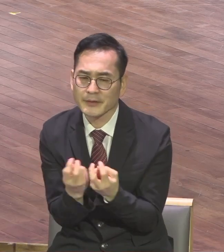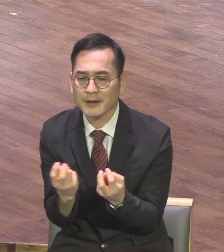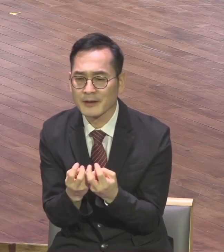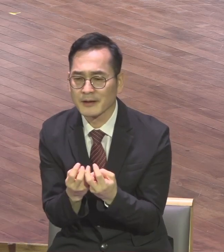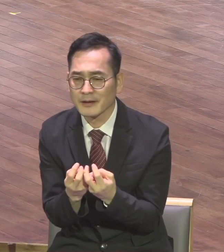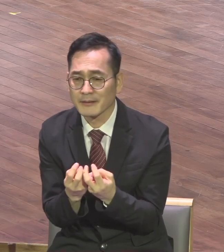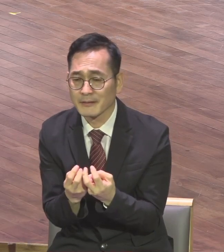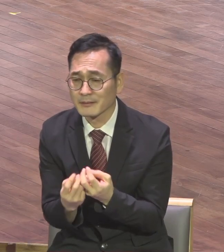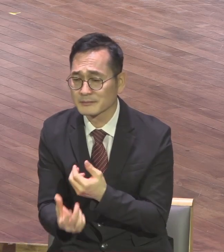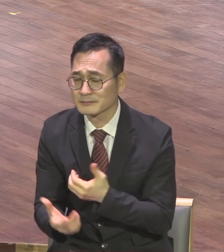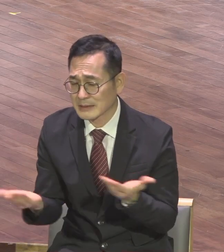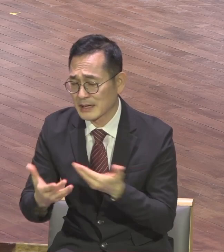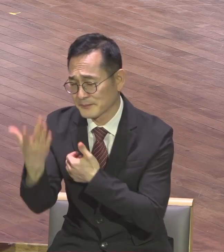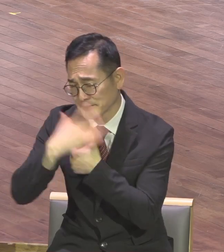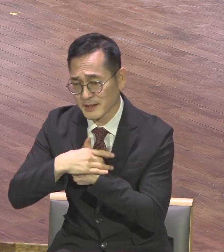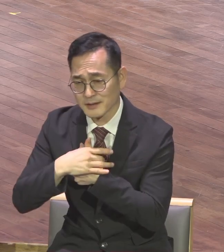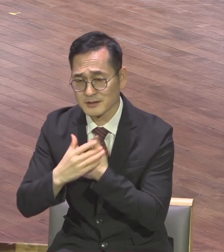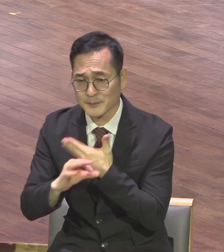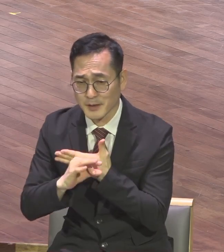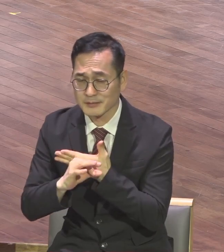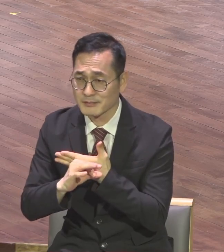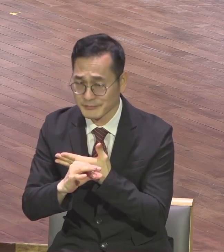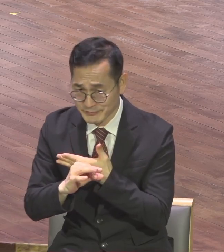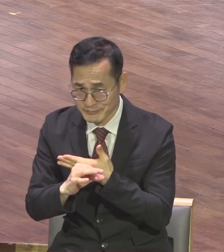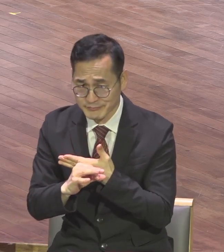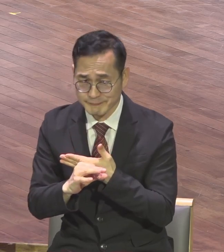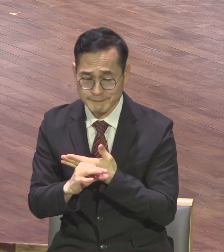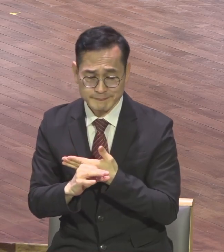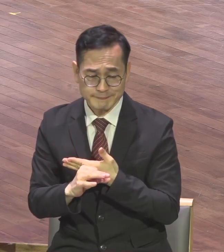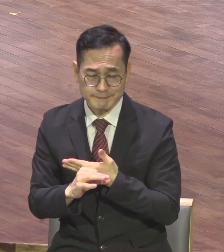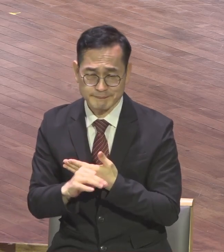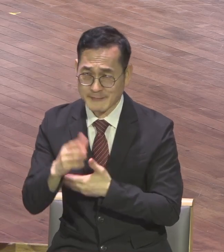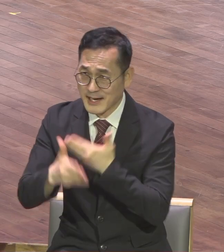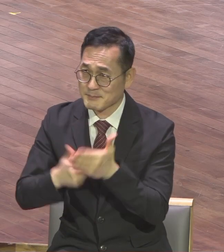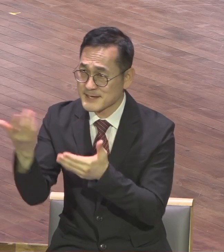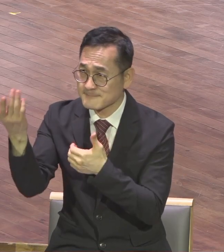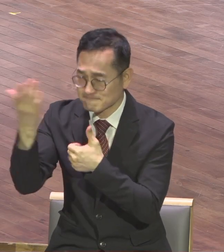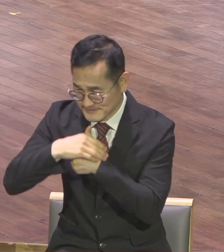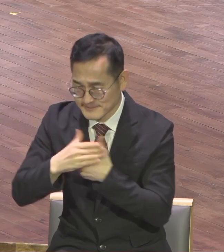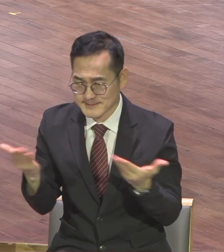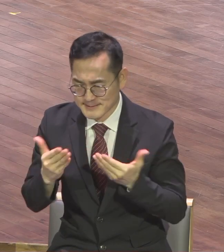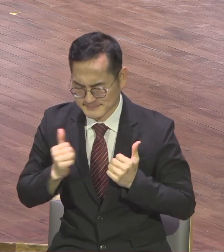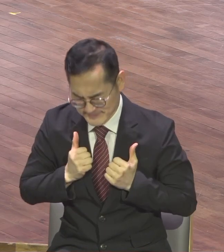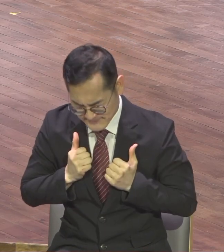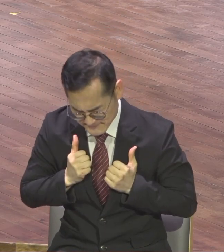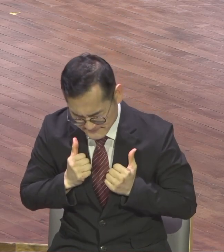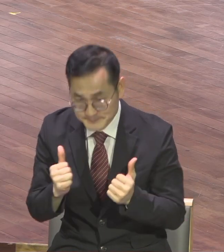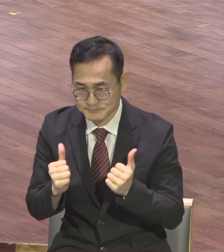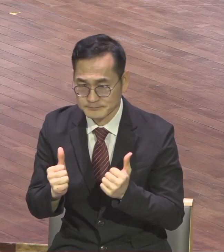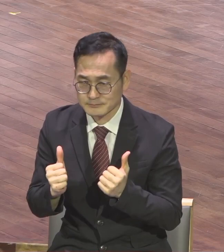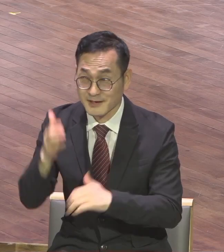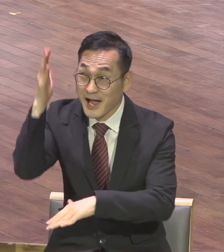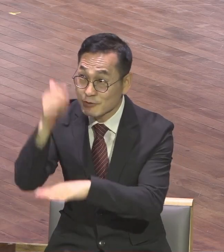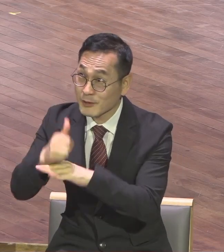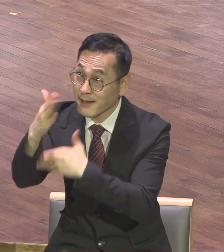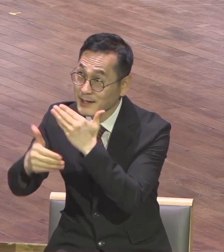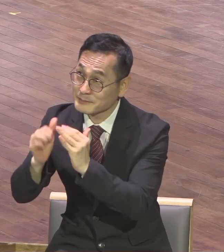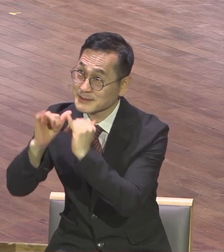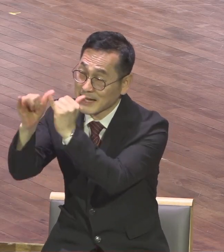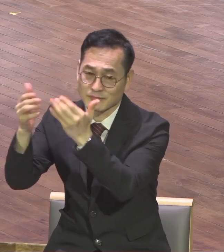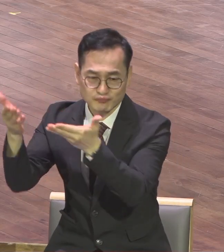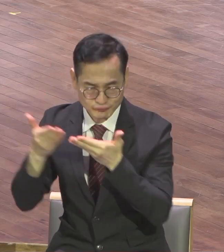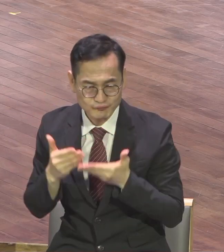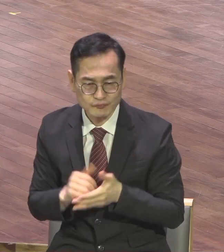직분 맡았으면 하나님 주시는 이 미션을 수행함으로 인해서 반드시 거기는 상급이 있다.